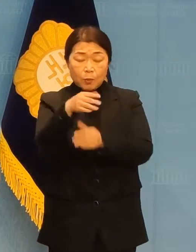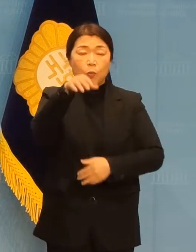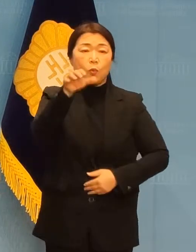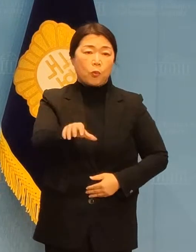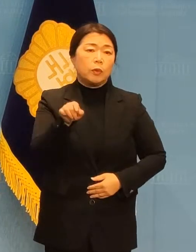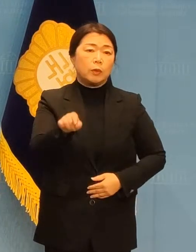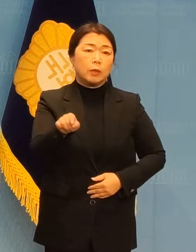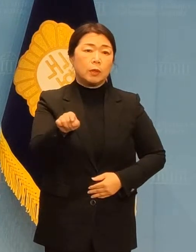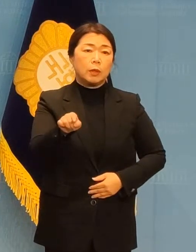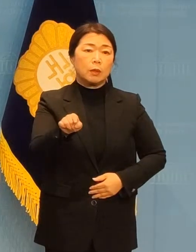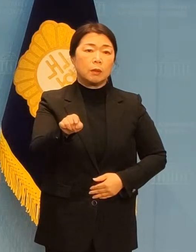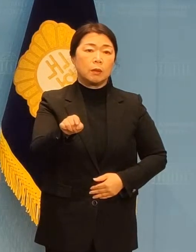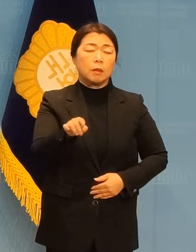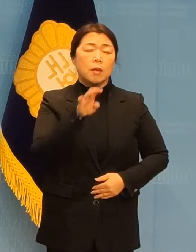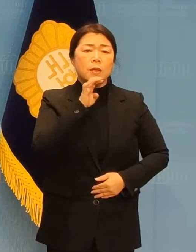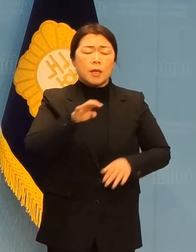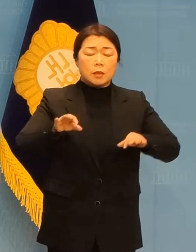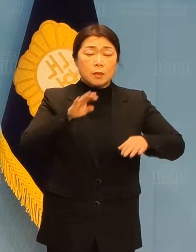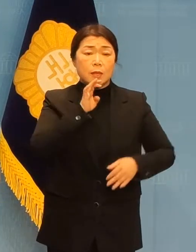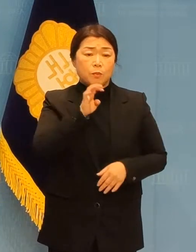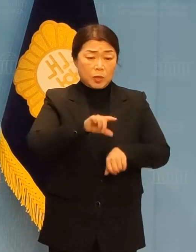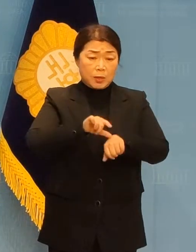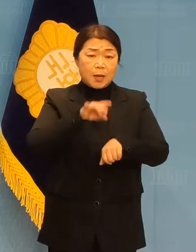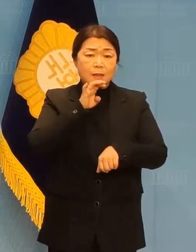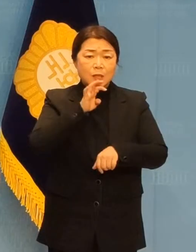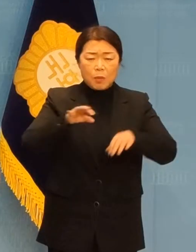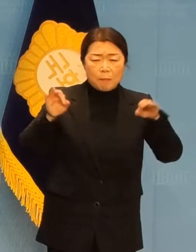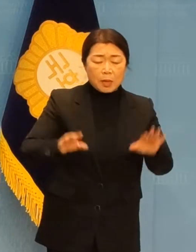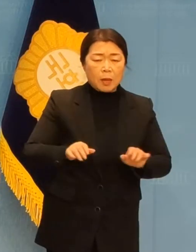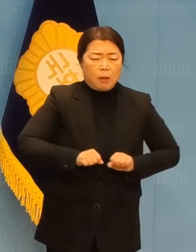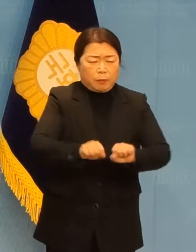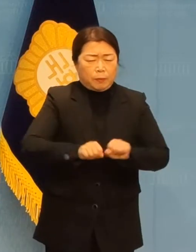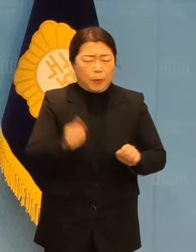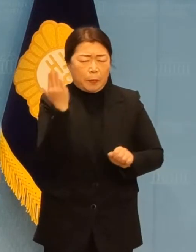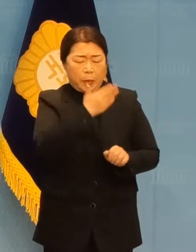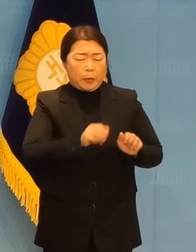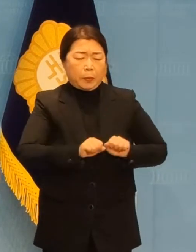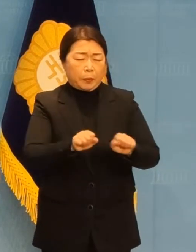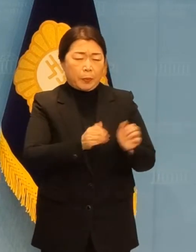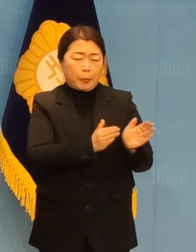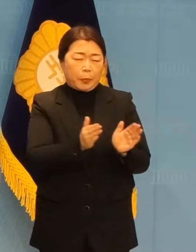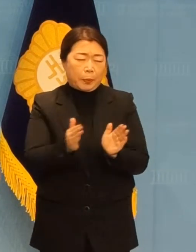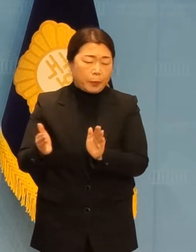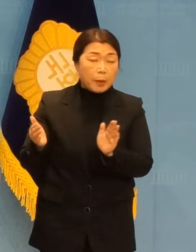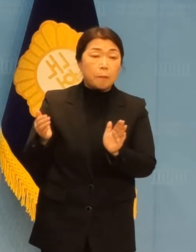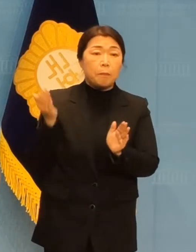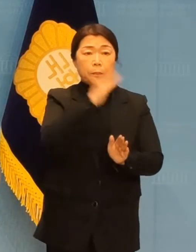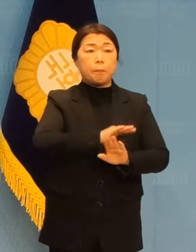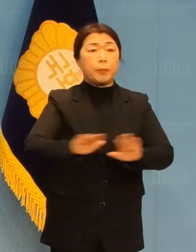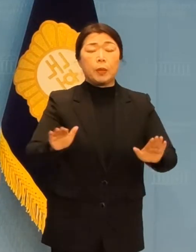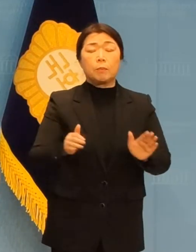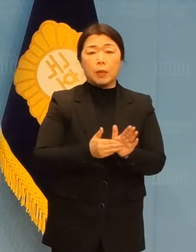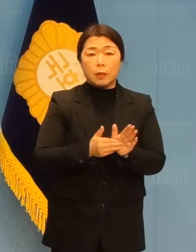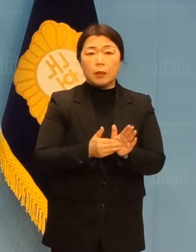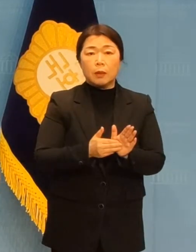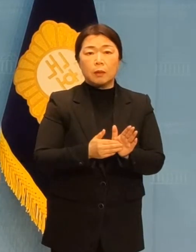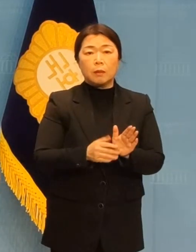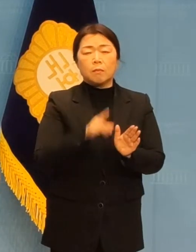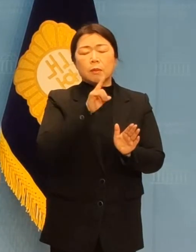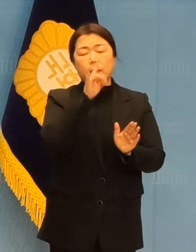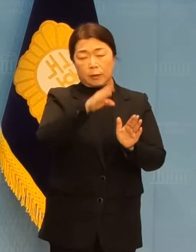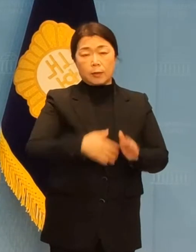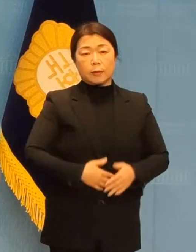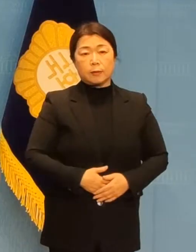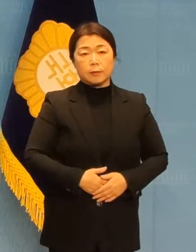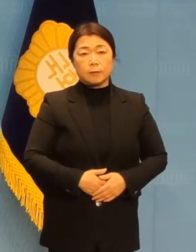현장을 40분 만에 지워버리고 말도 안 되는 소리를 하고 있습니다. 이것은 바로